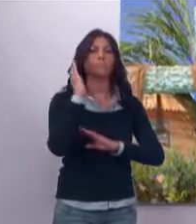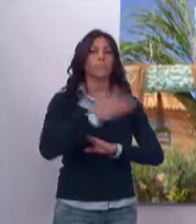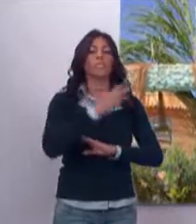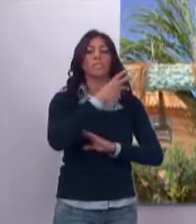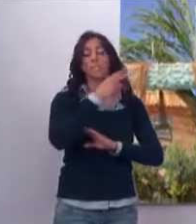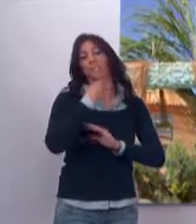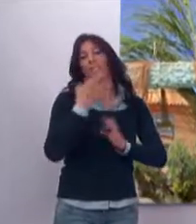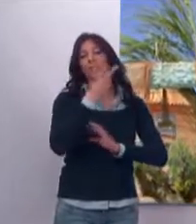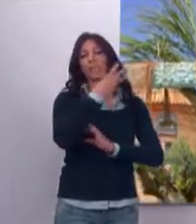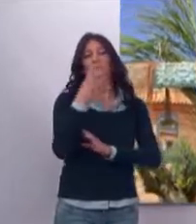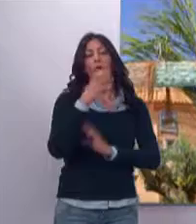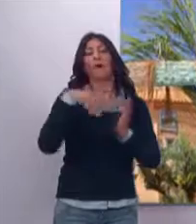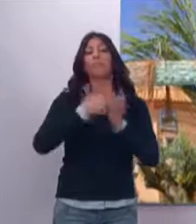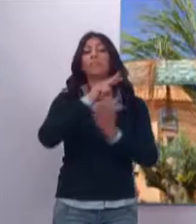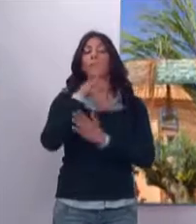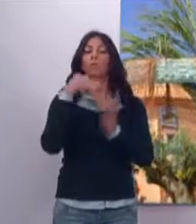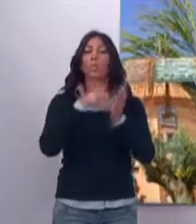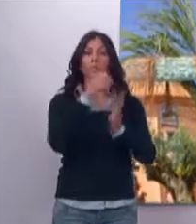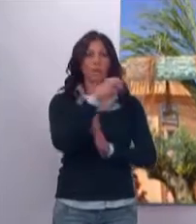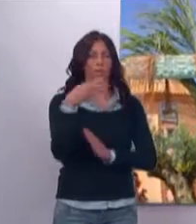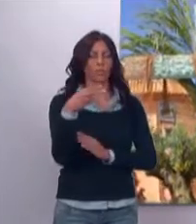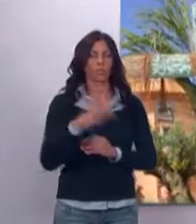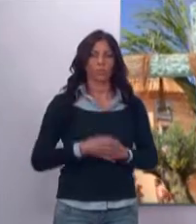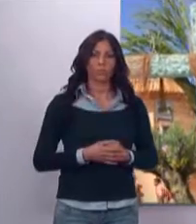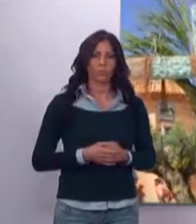entre 300 e 24 mil euros.